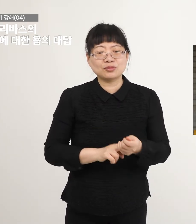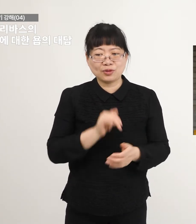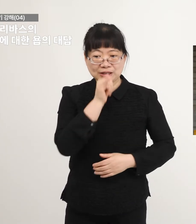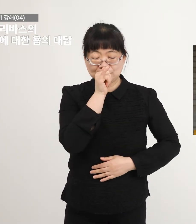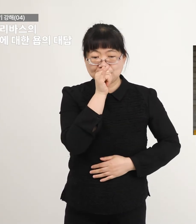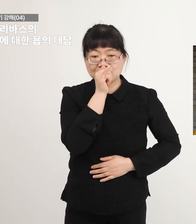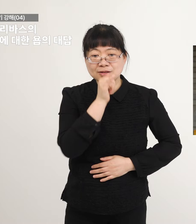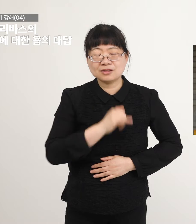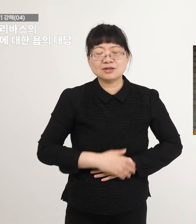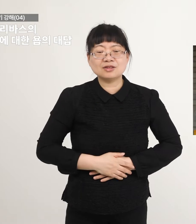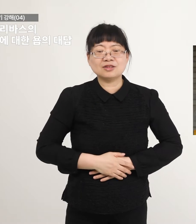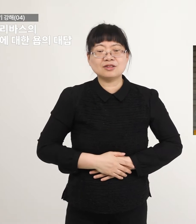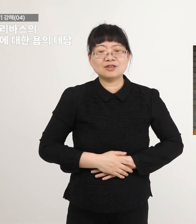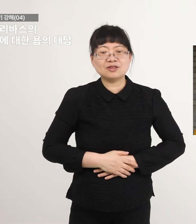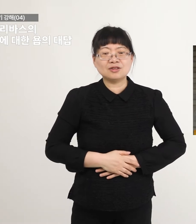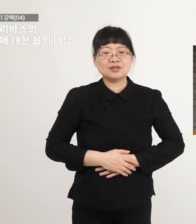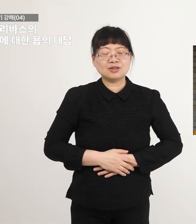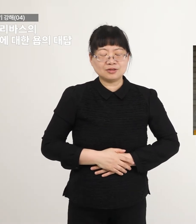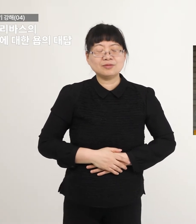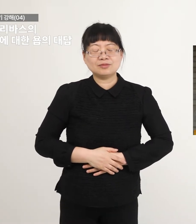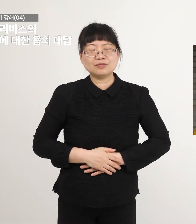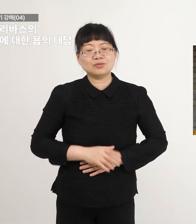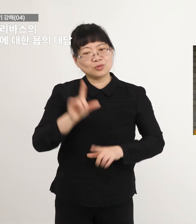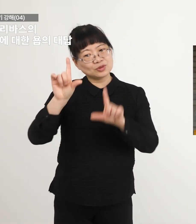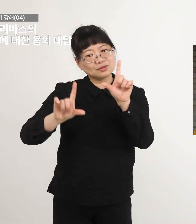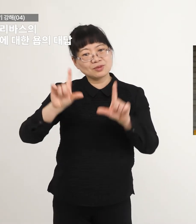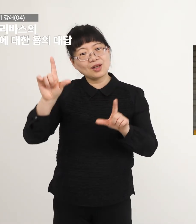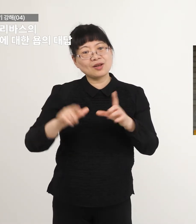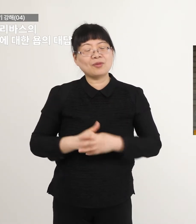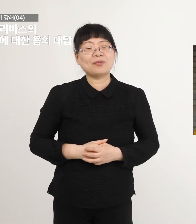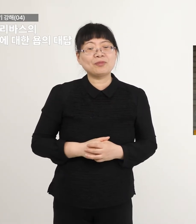있는 아주 비슷한 본질이에요.